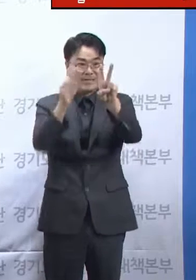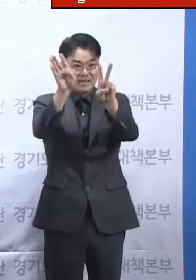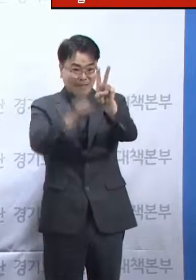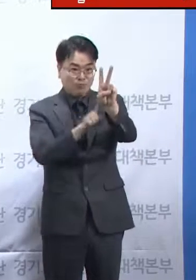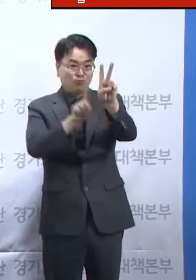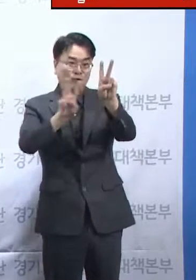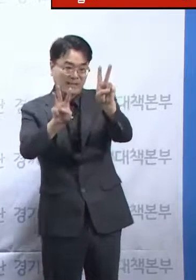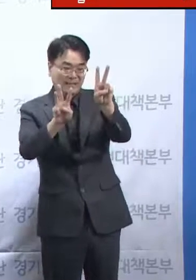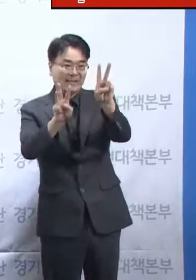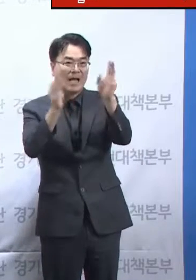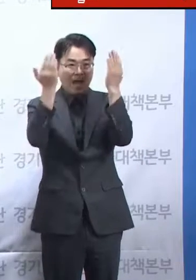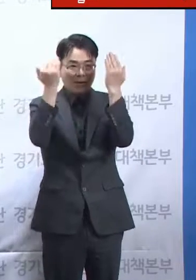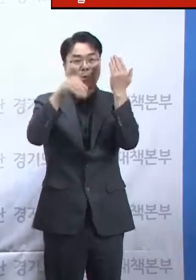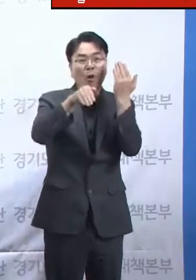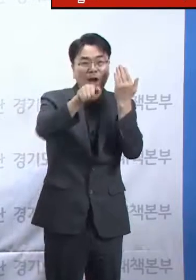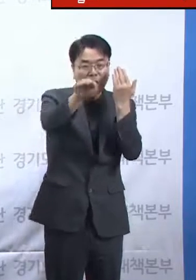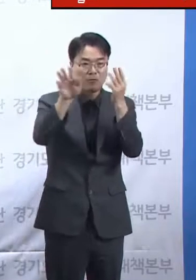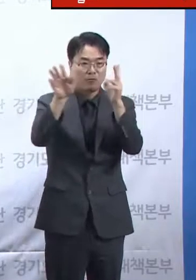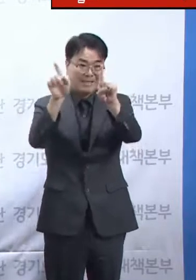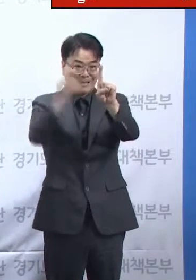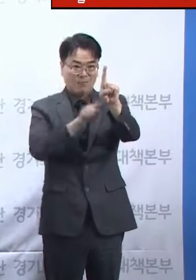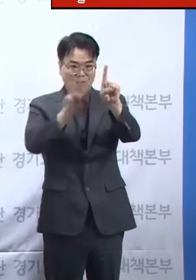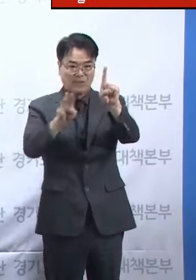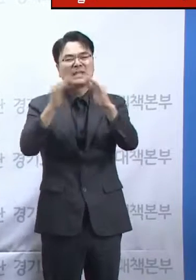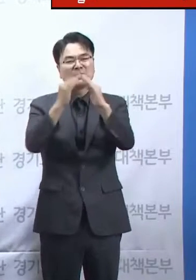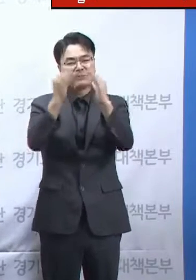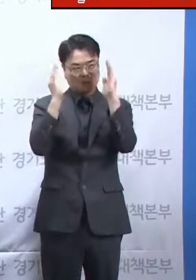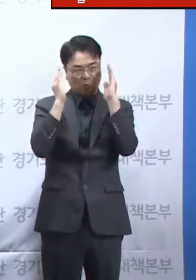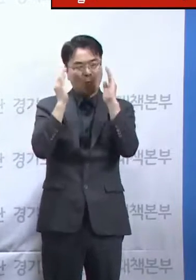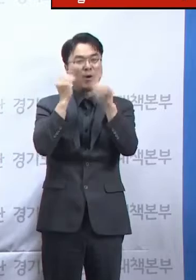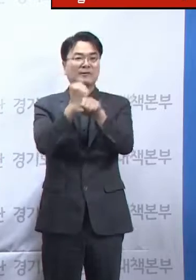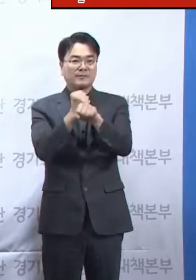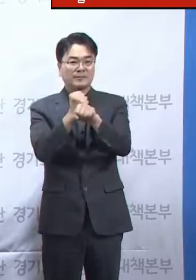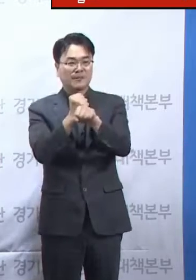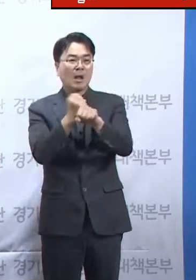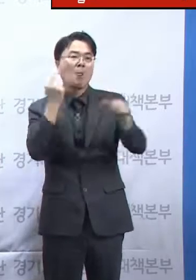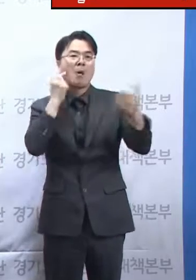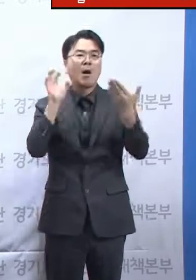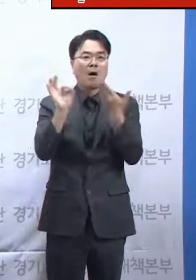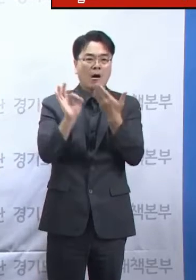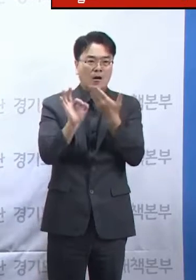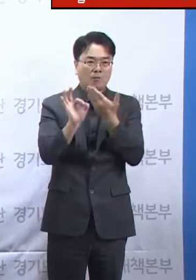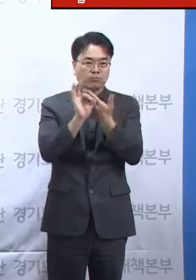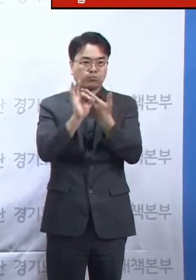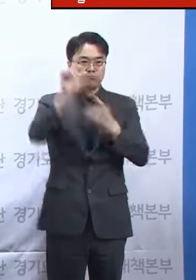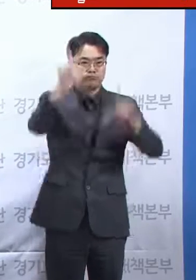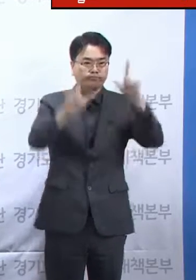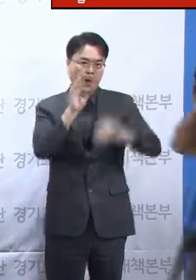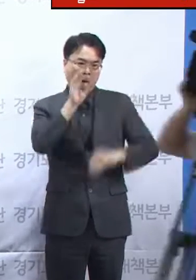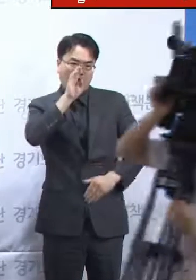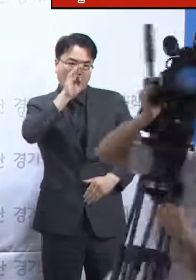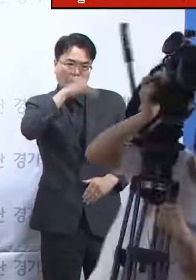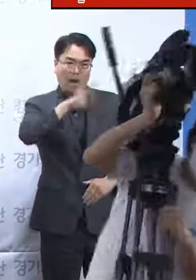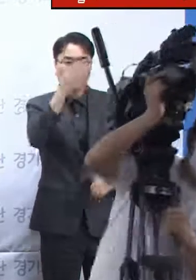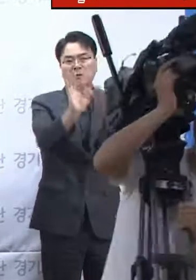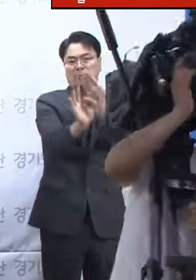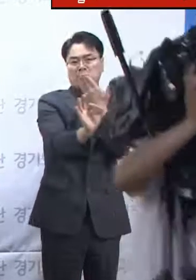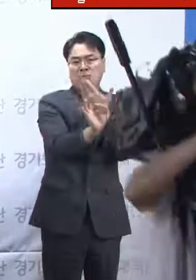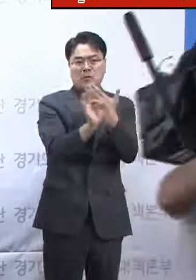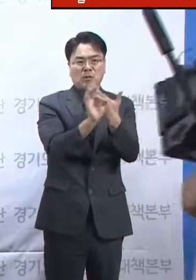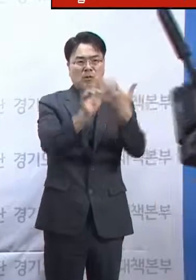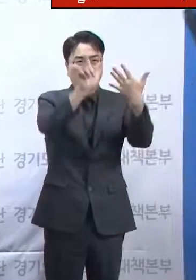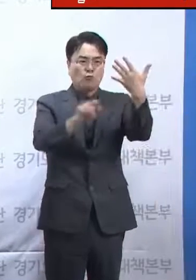1은 집에서 공부를 하도록 이렇게 하는데요. 이 상황이 좀 더 악화되면 9월 초에 9월